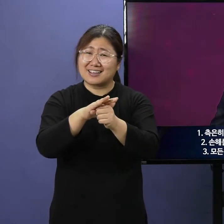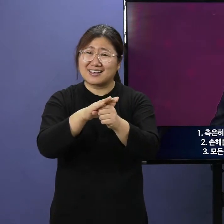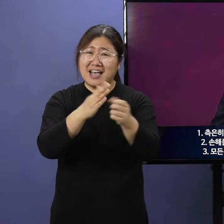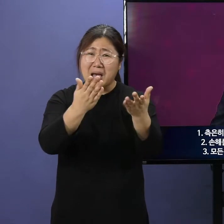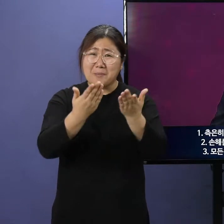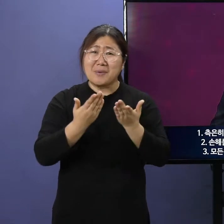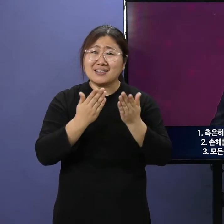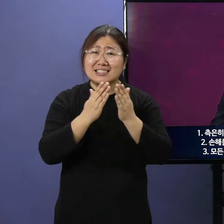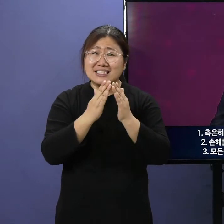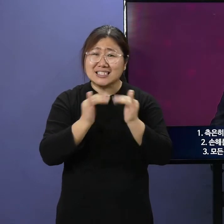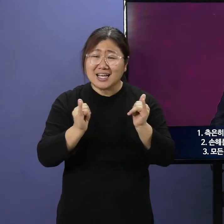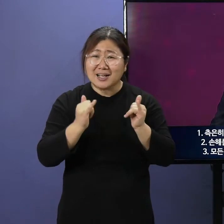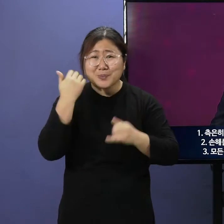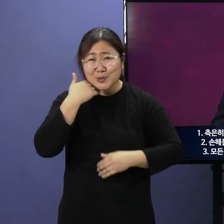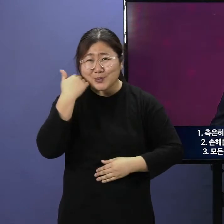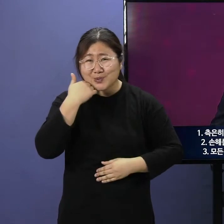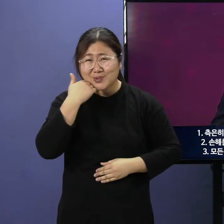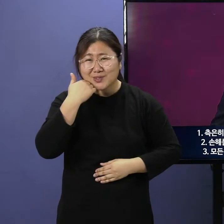죄인된 아들들에게.